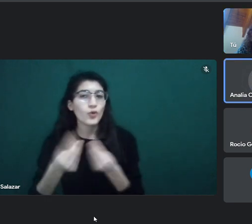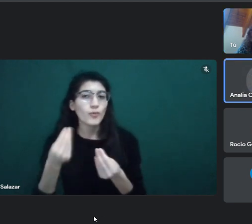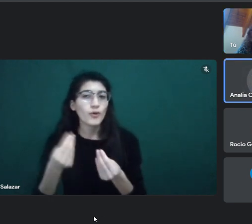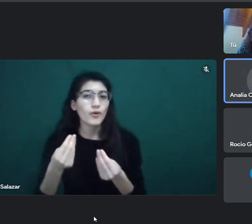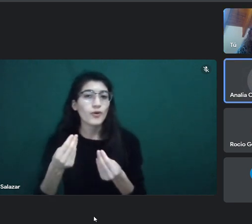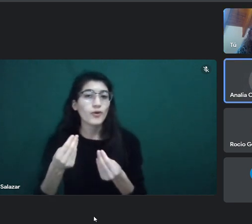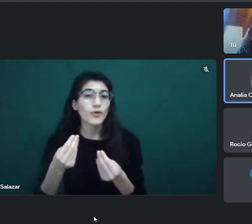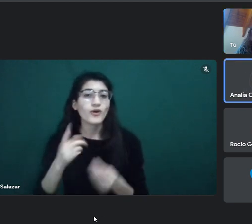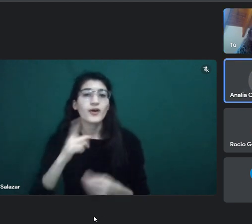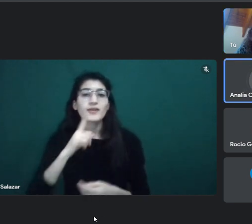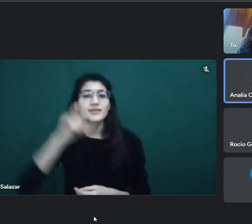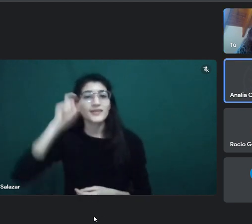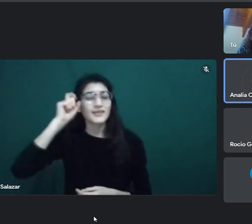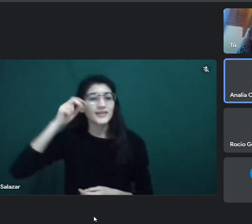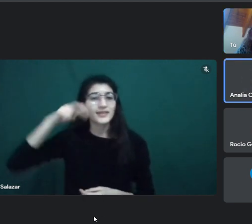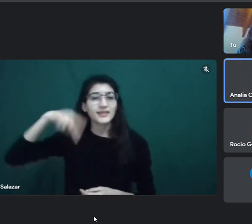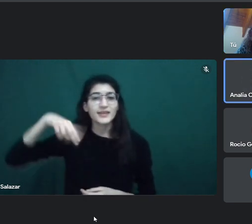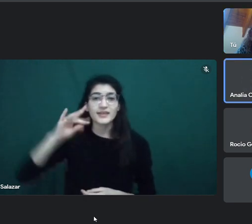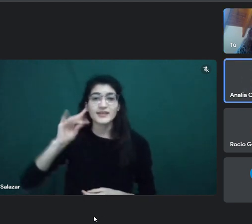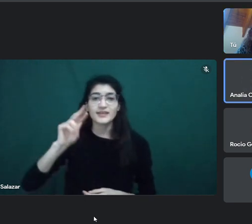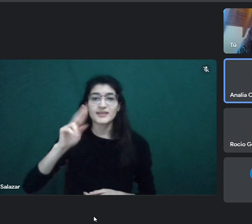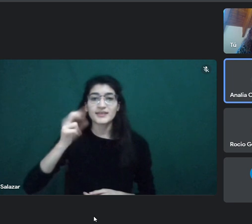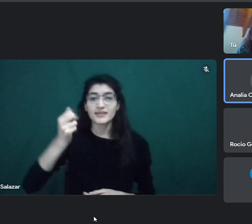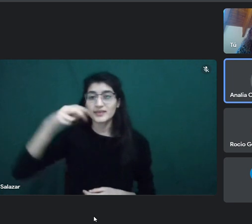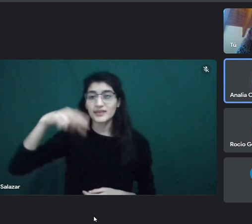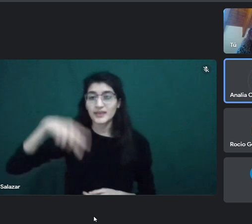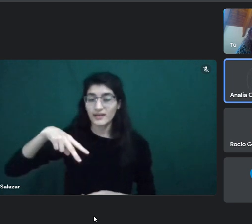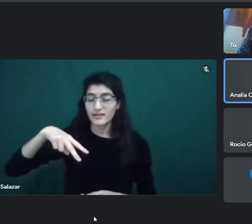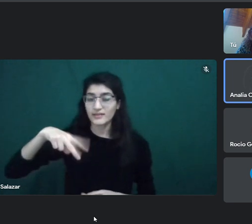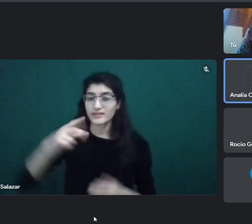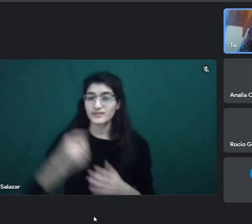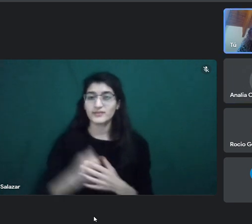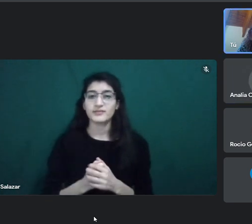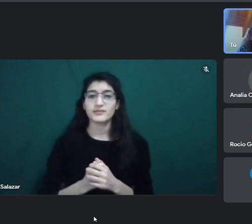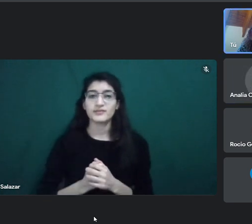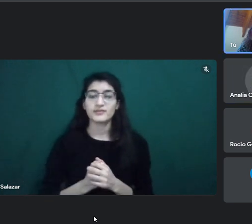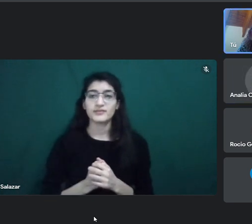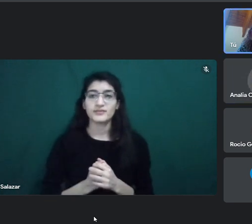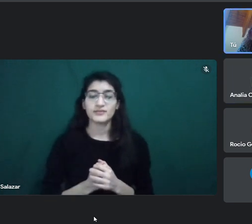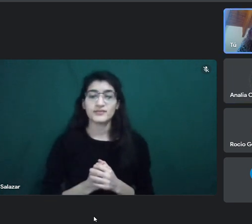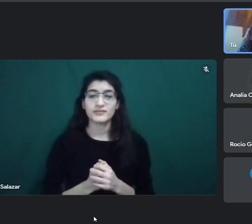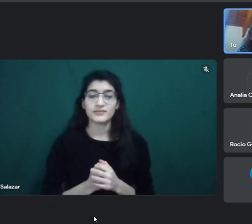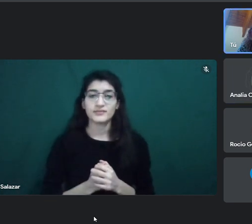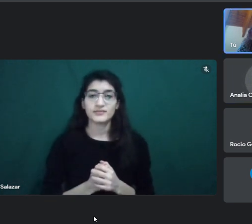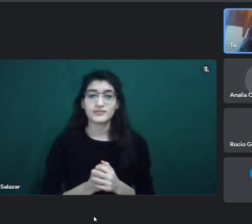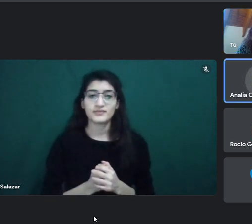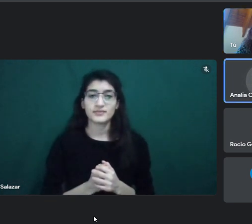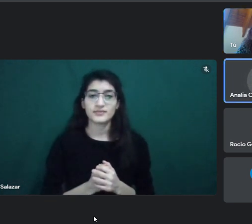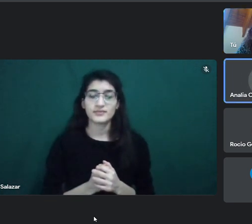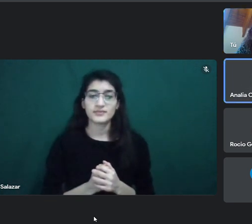Tendrá. Muy bien. ¿Sí? Tendrá.